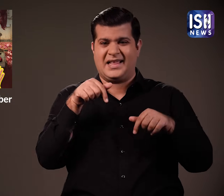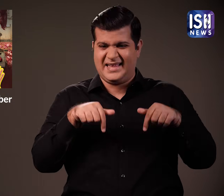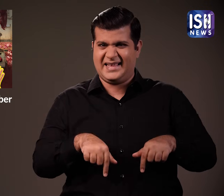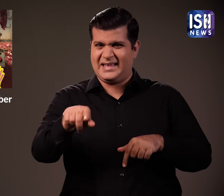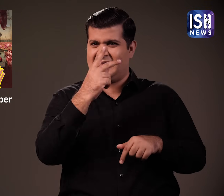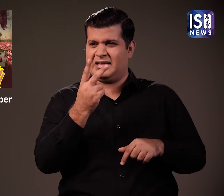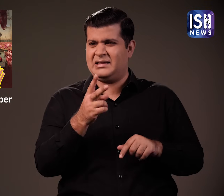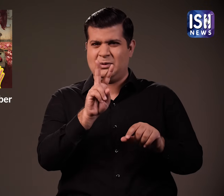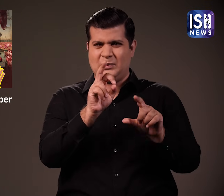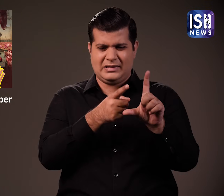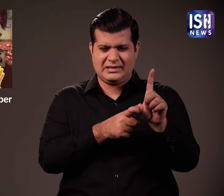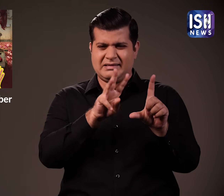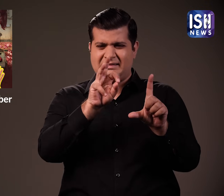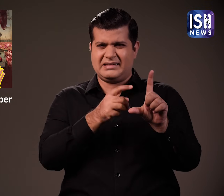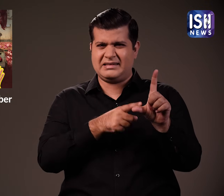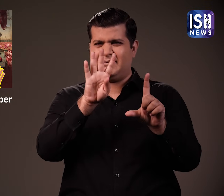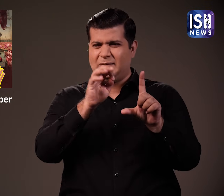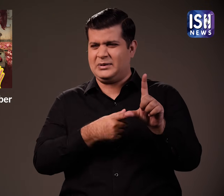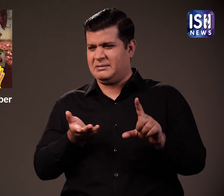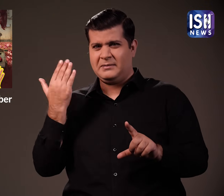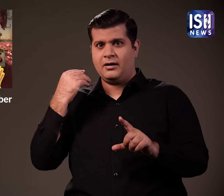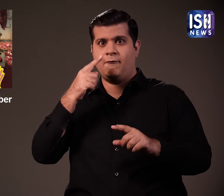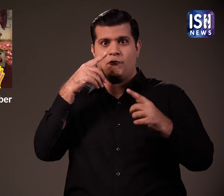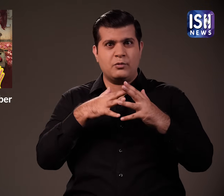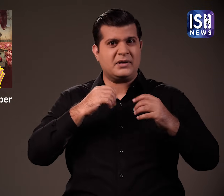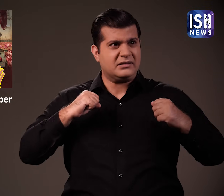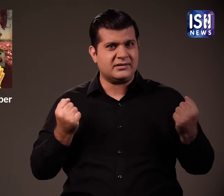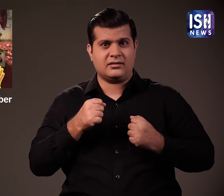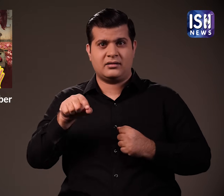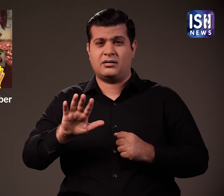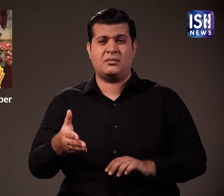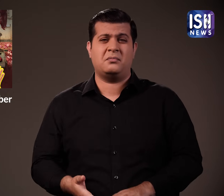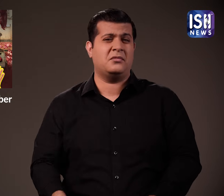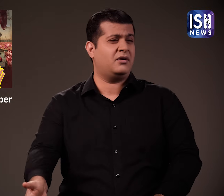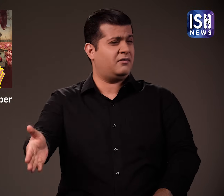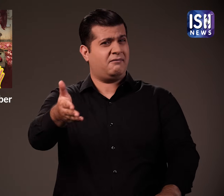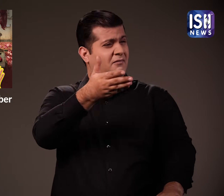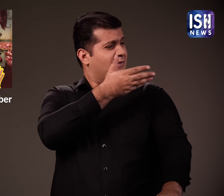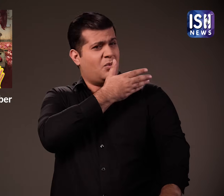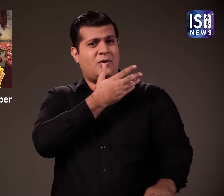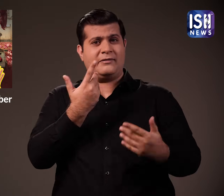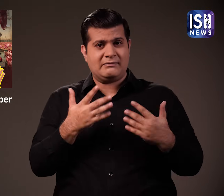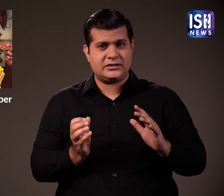सादू आस्वानी भारत में नारिवाद के विश्वय बनने से बहुत पहले से ही महिलाश शक्तिकरण में विश्वास करते थे